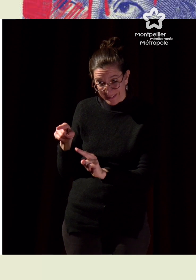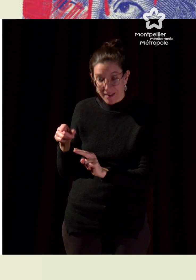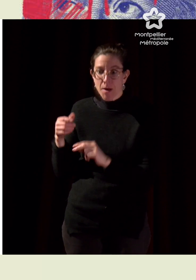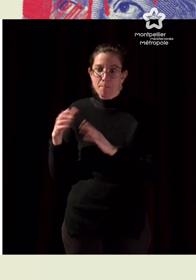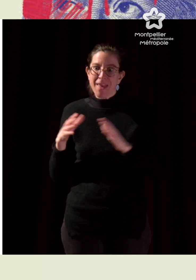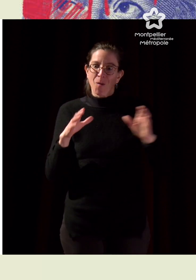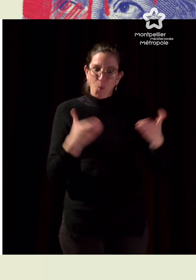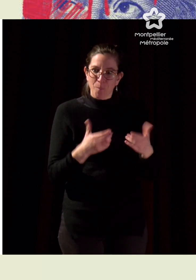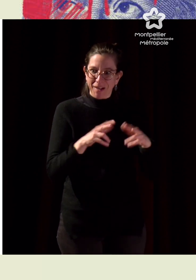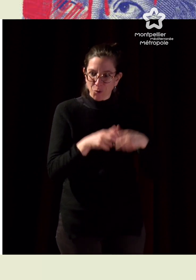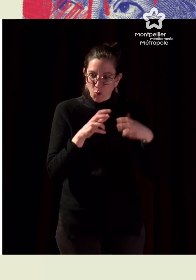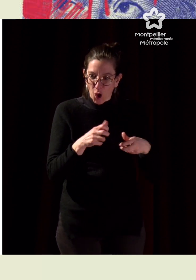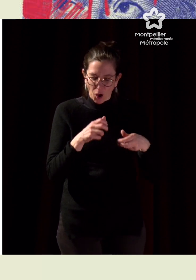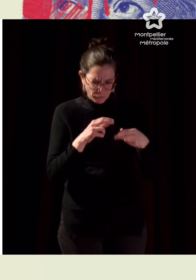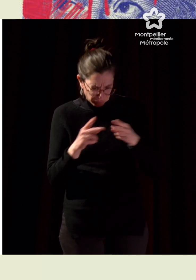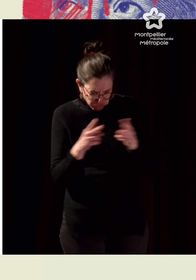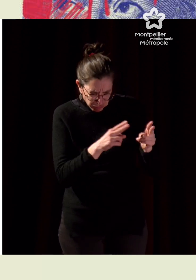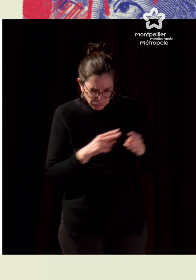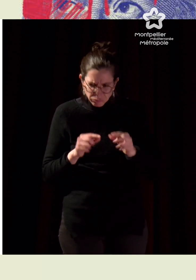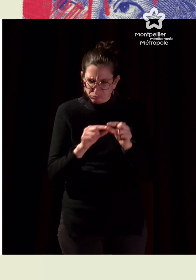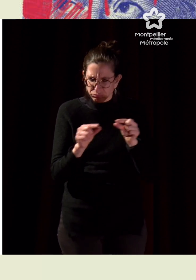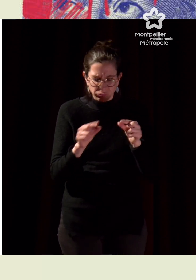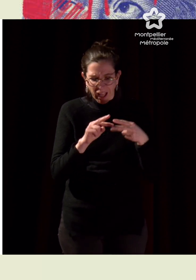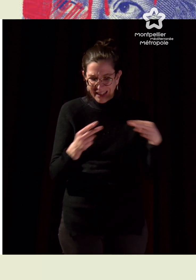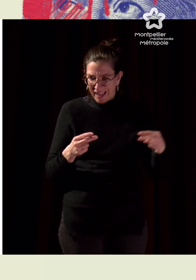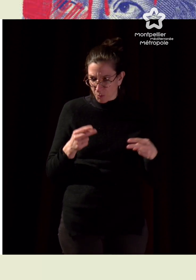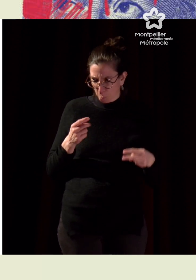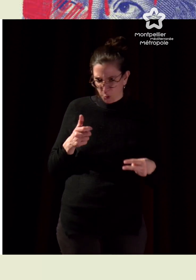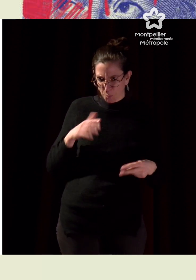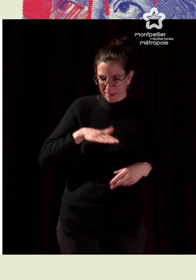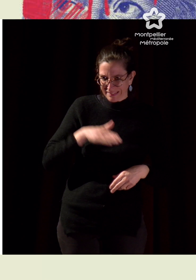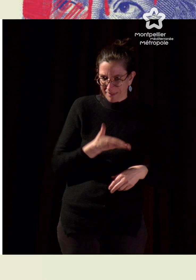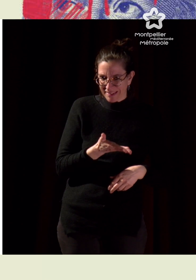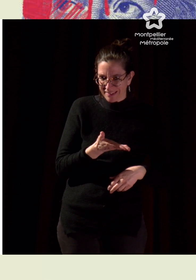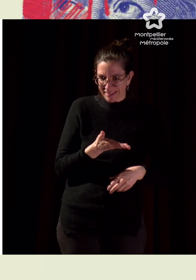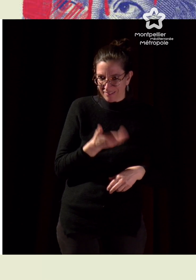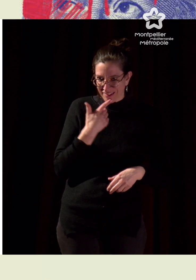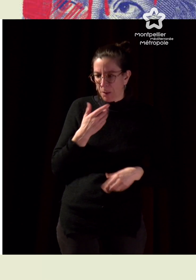l'ADN de pygmées. Donc on a eu des croisements visiblement dans un sens. Et